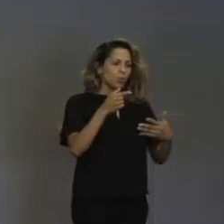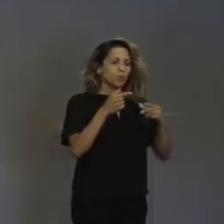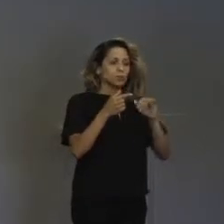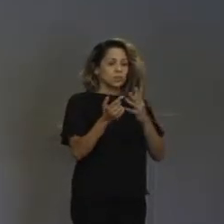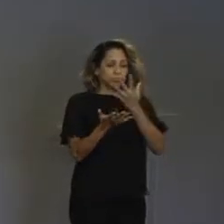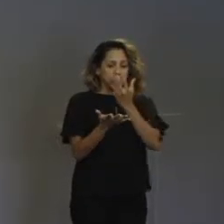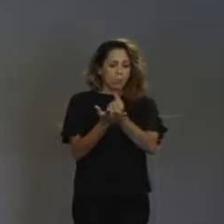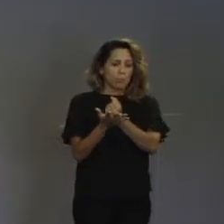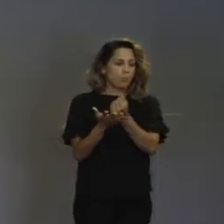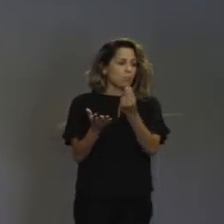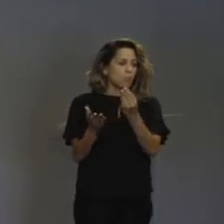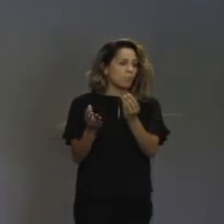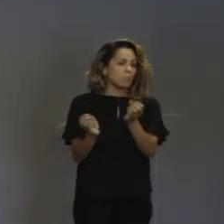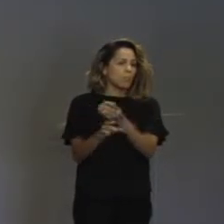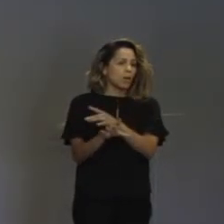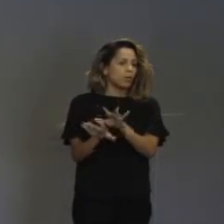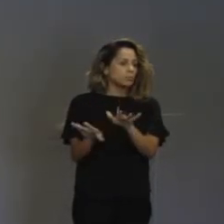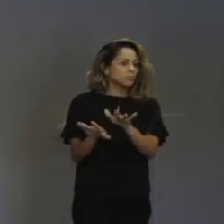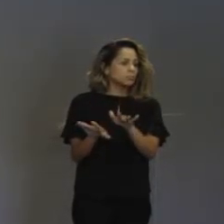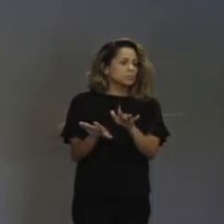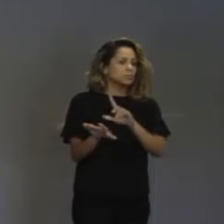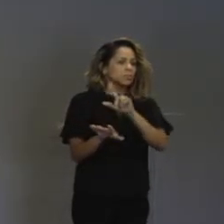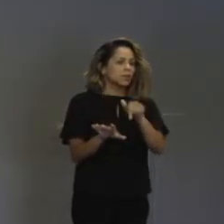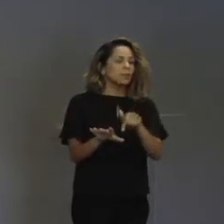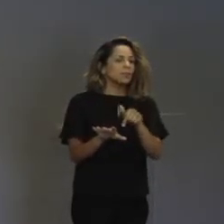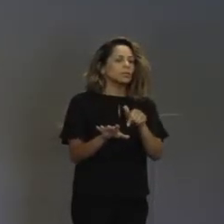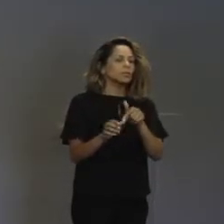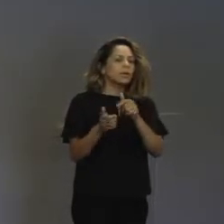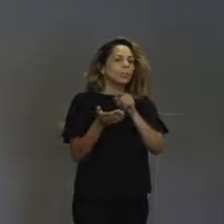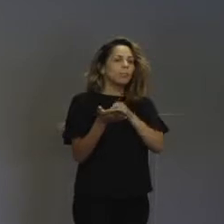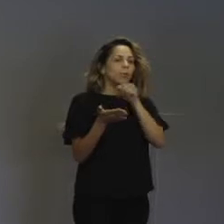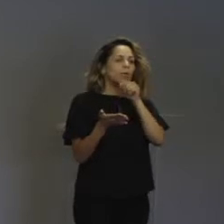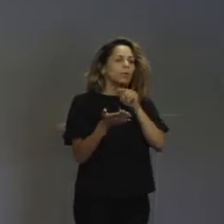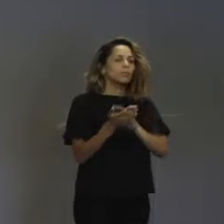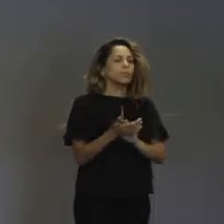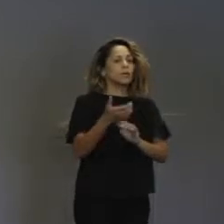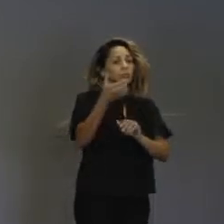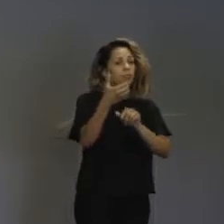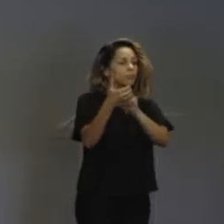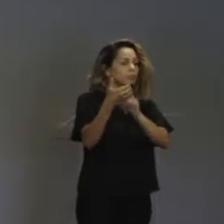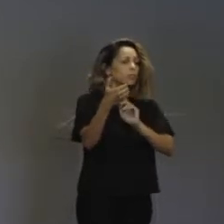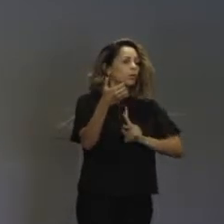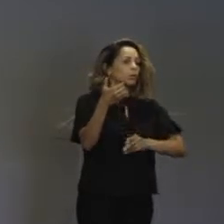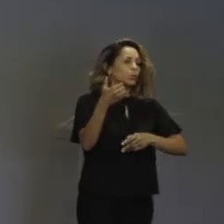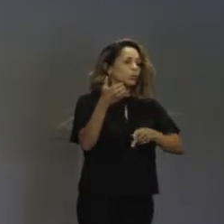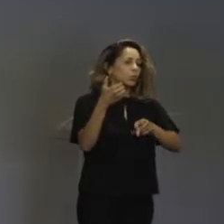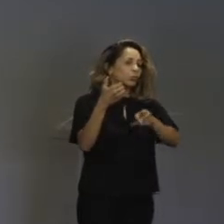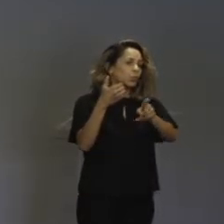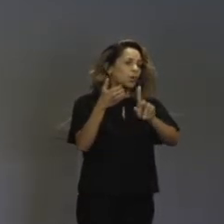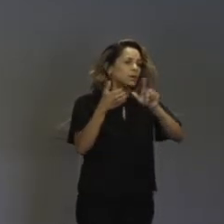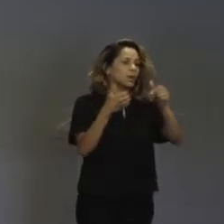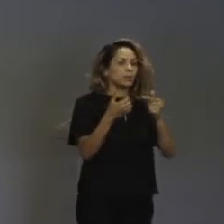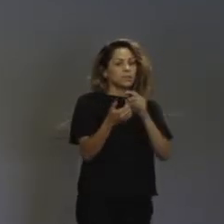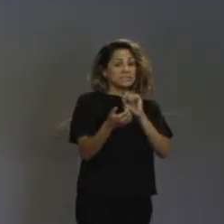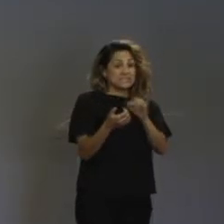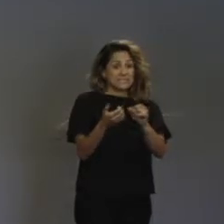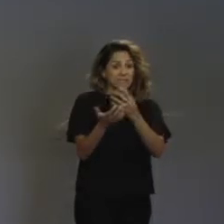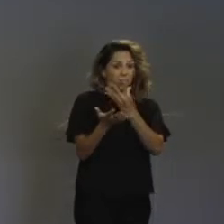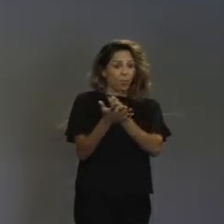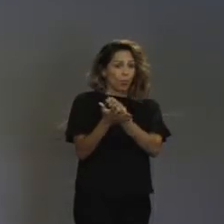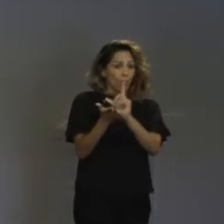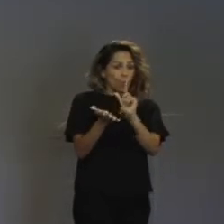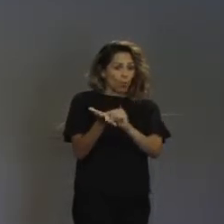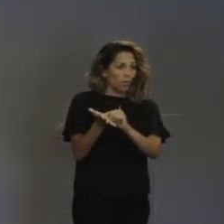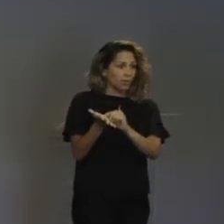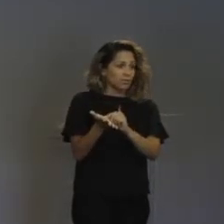e repluga. Uau, cheguei no destino, né? Se acabar a bateria do celular no meio do caminho, a gente não sabe chegar em casa. Porque a gente vai